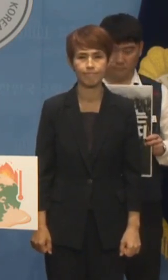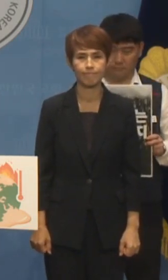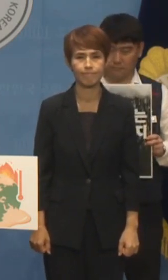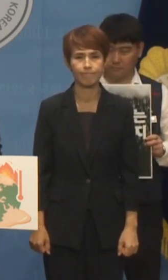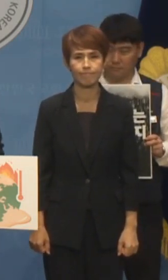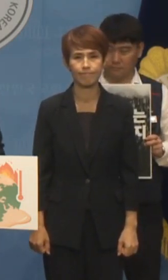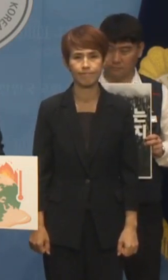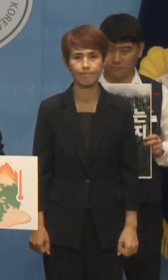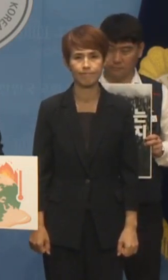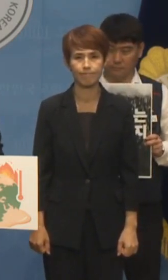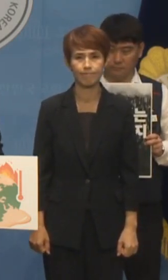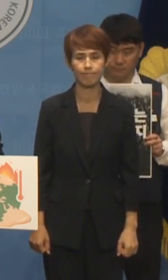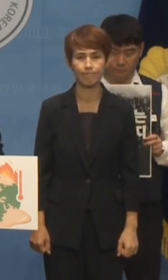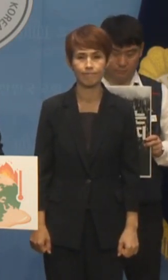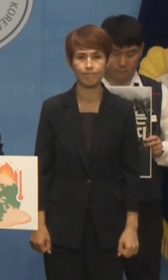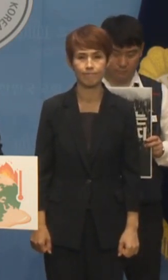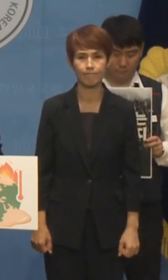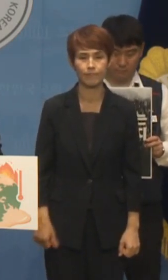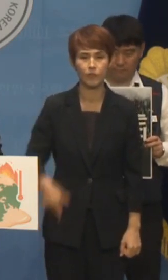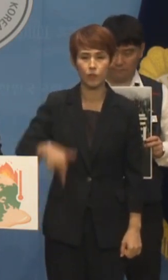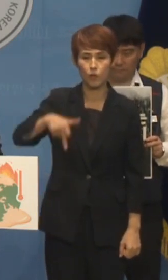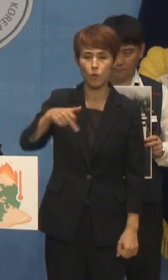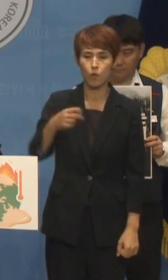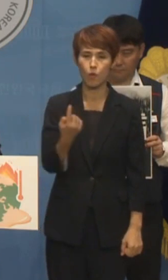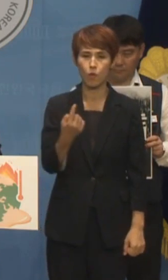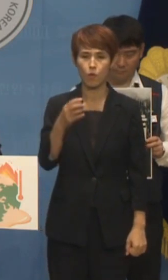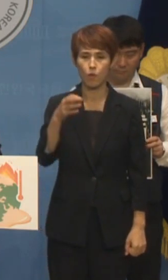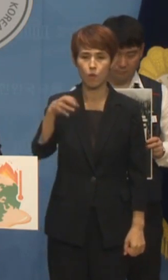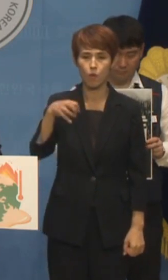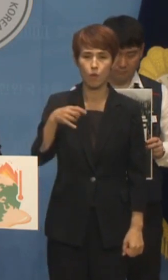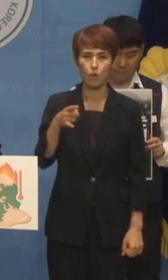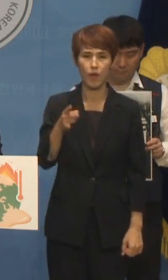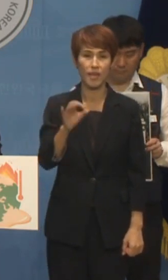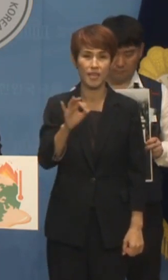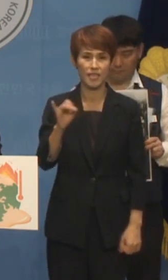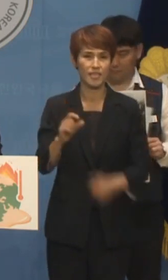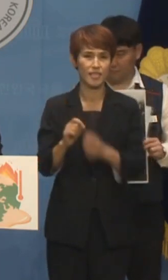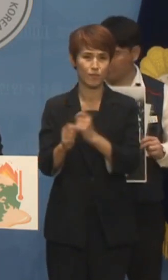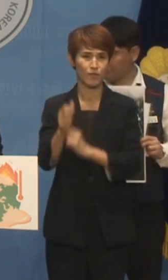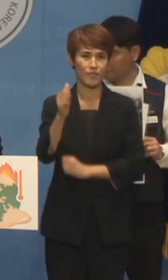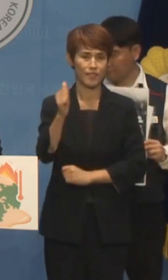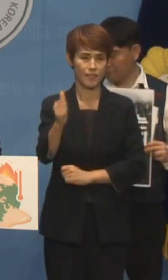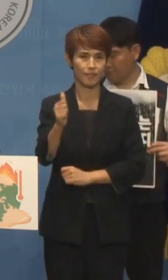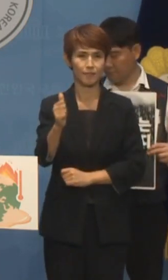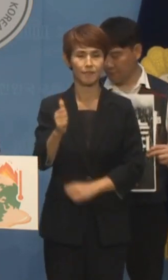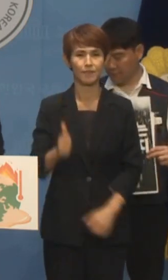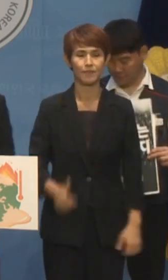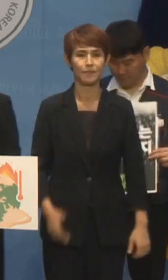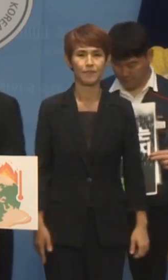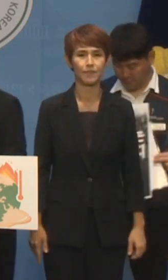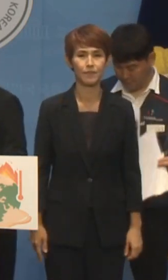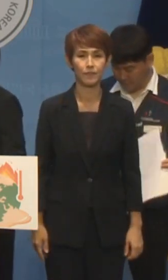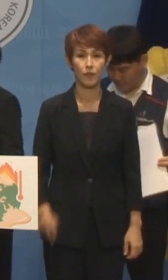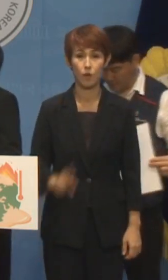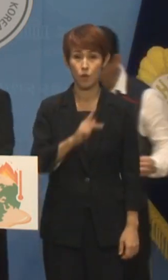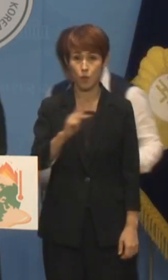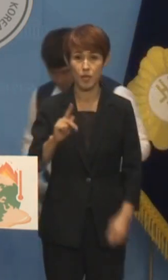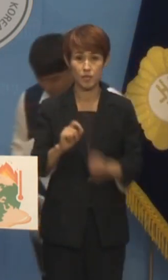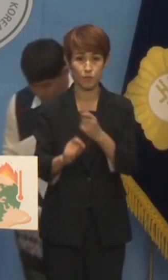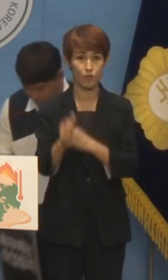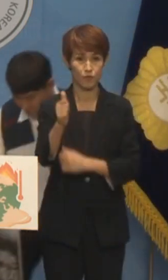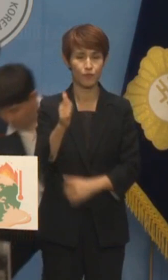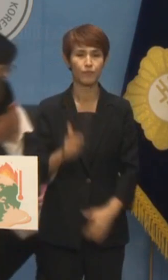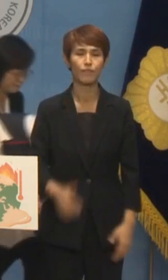예, 다음으로 코웨이 지부 박상웅 수석 부지부장님으로부터 발언 있도록 하겠습니다.